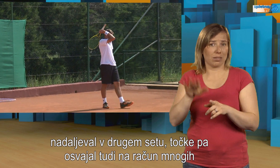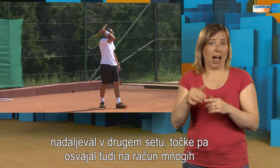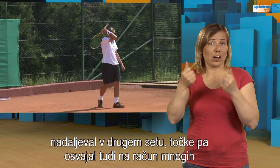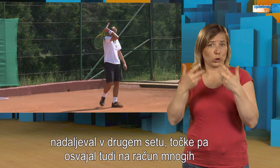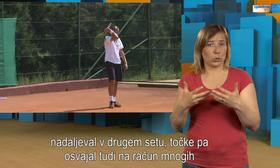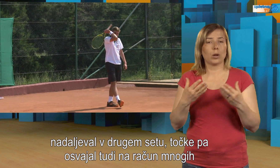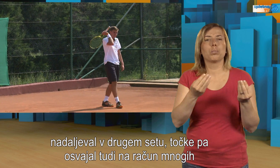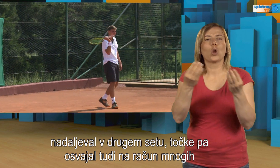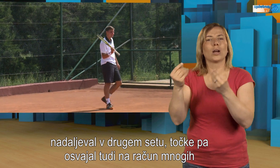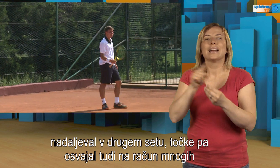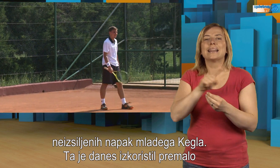mladega Kegla.